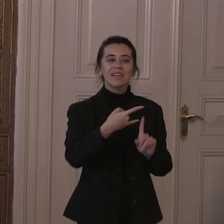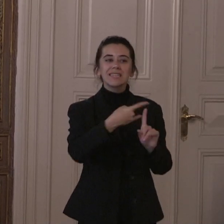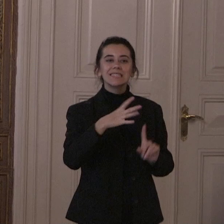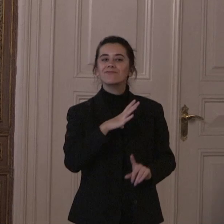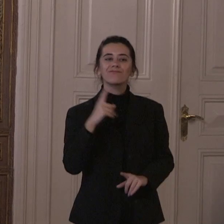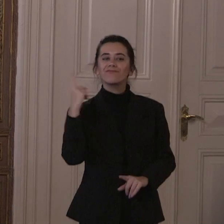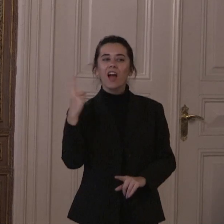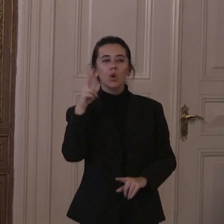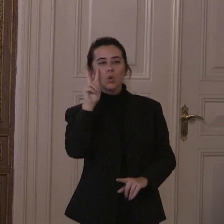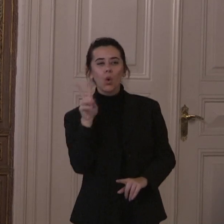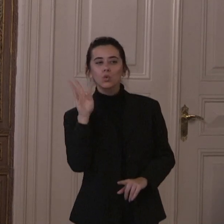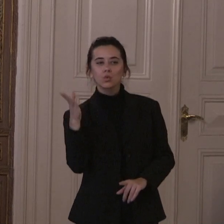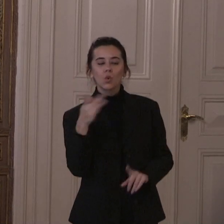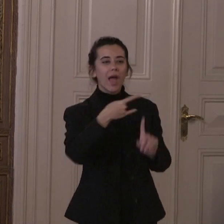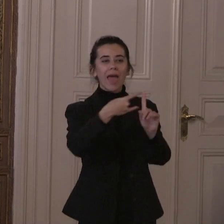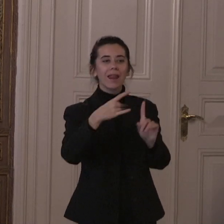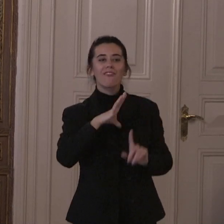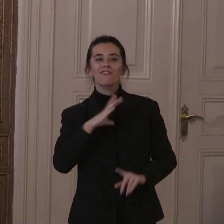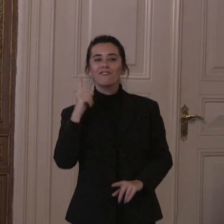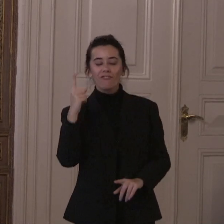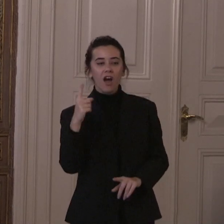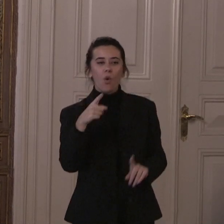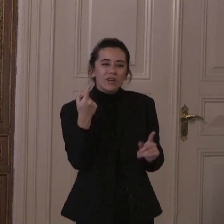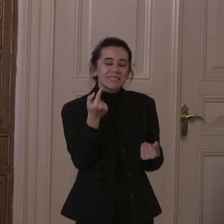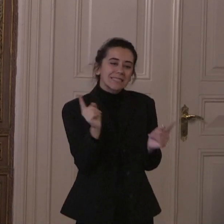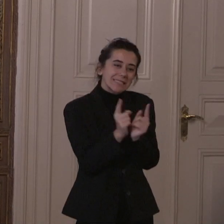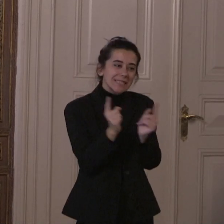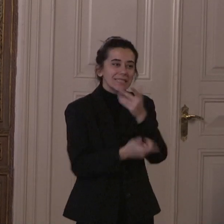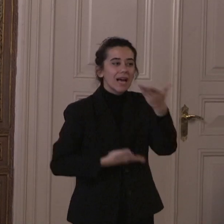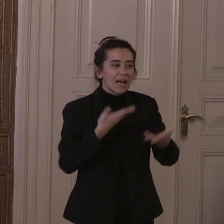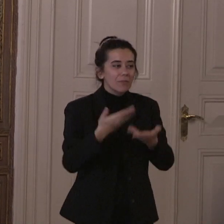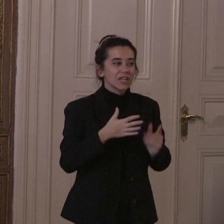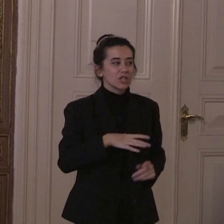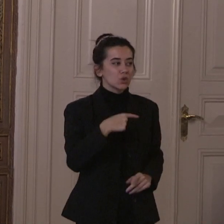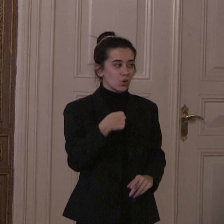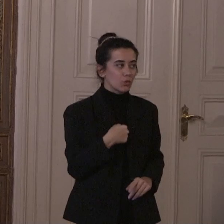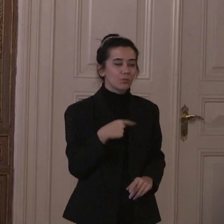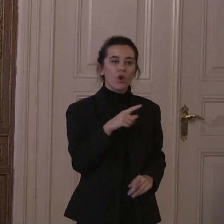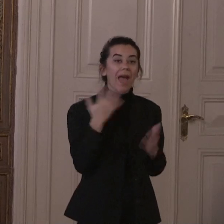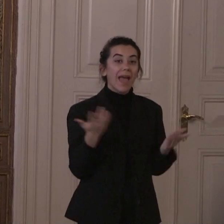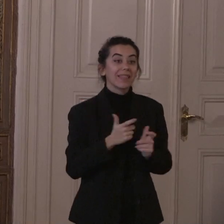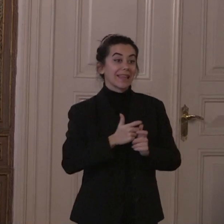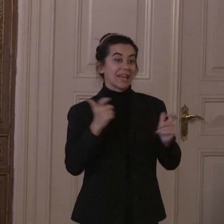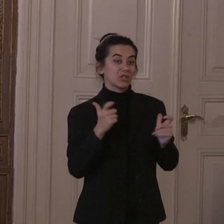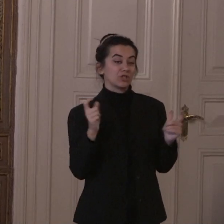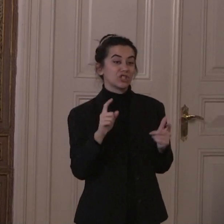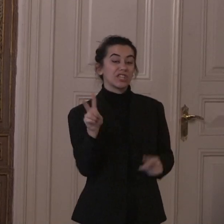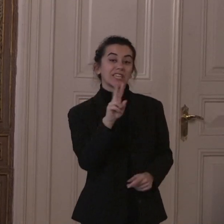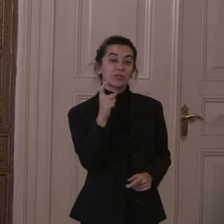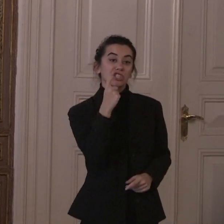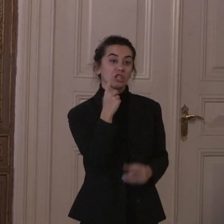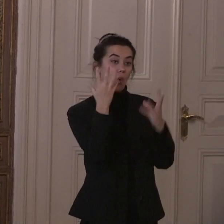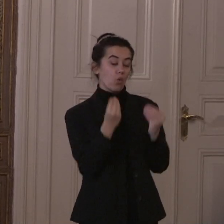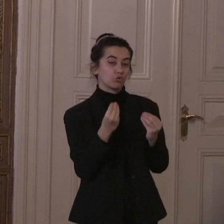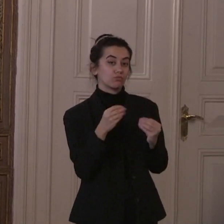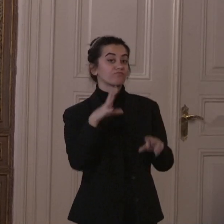biraz açıklamalarını içeren kısa bir sunum yapacağım. En Uygar'ın 20. yılını idrak